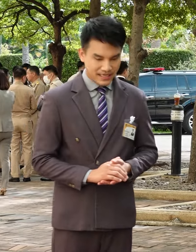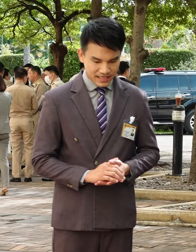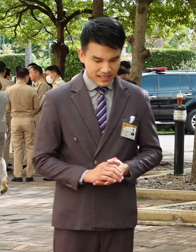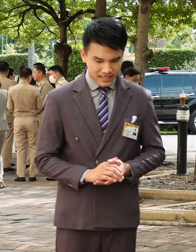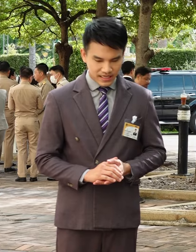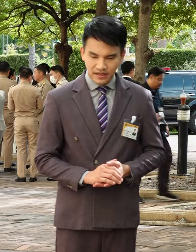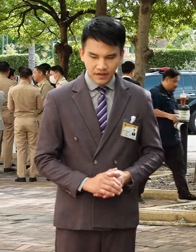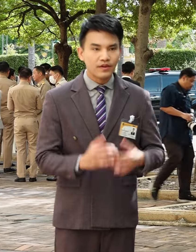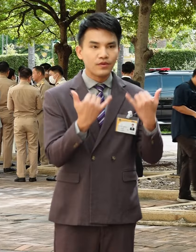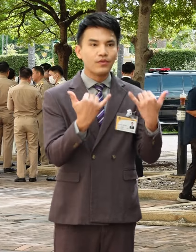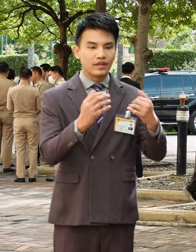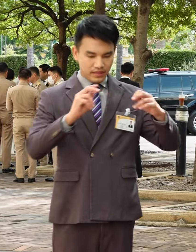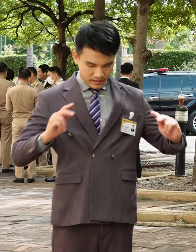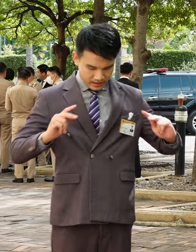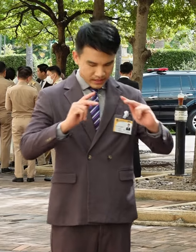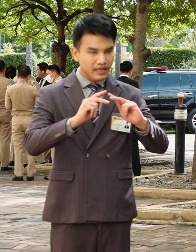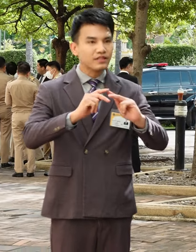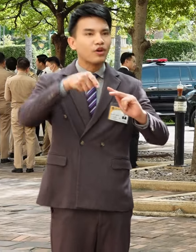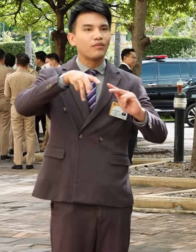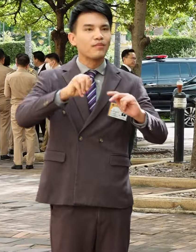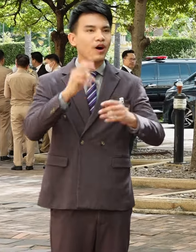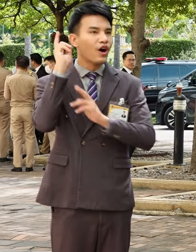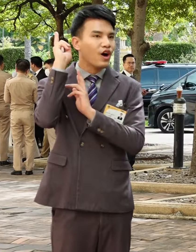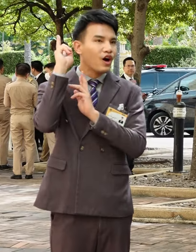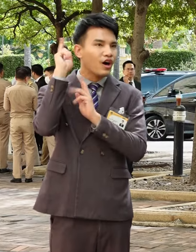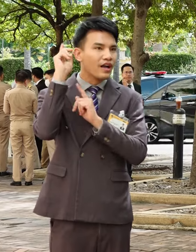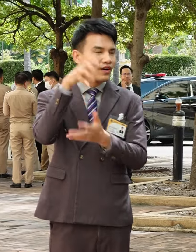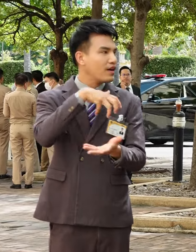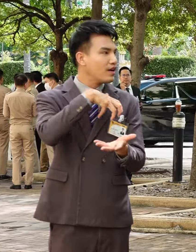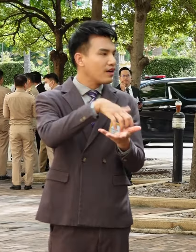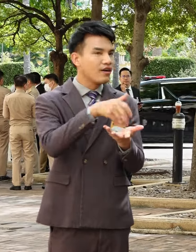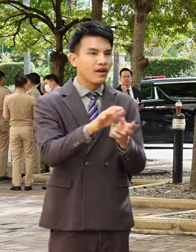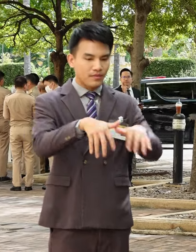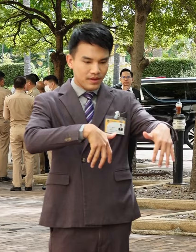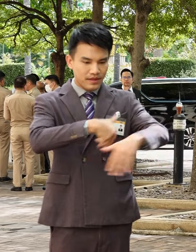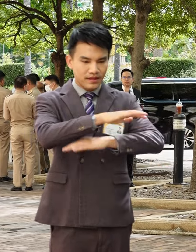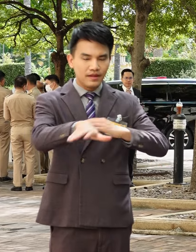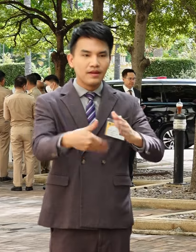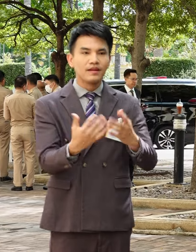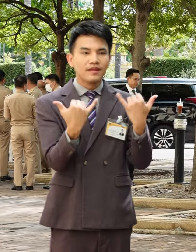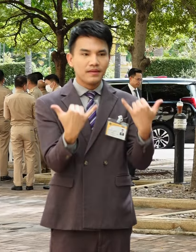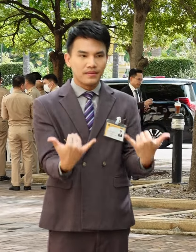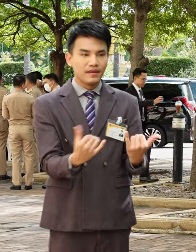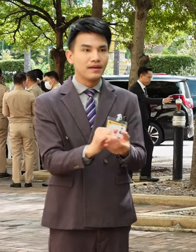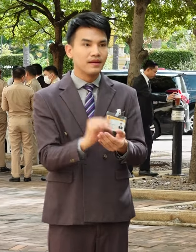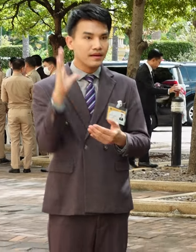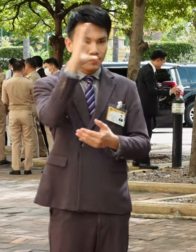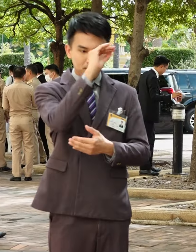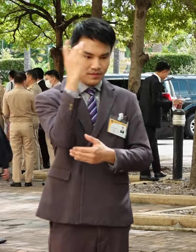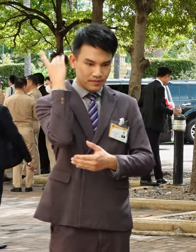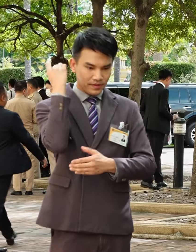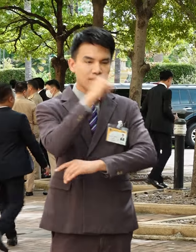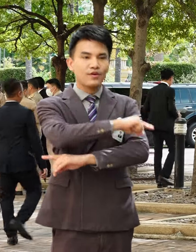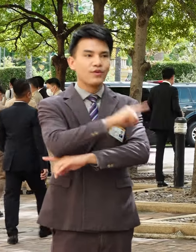ับวันนี้ทางกระทรวงพม.นะครับเรามีข่าวดีที่จะนำมาบอกกับพี่น้องประชาชนนะครับคือเมื่อคืนนี้นะครับ